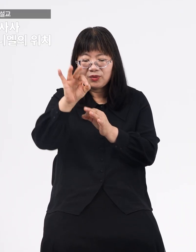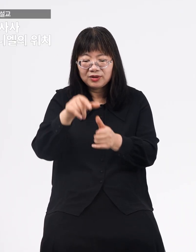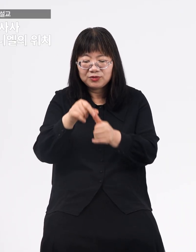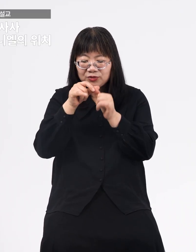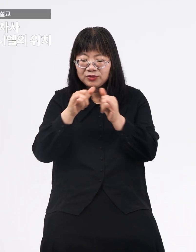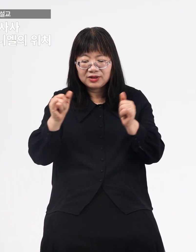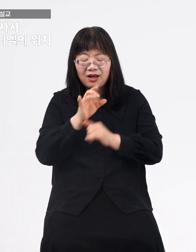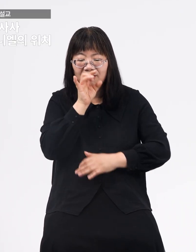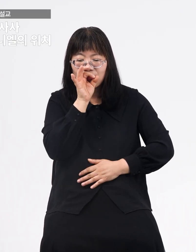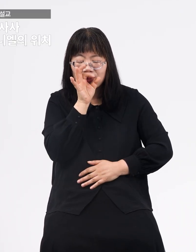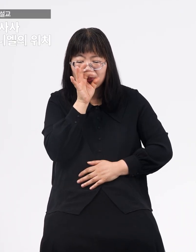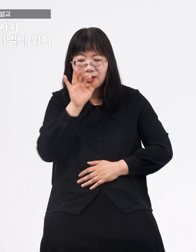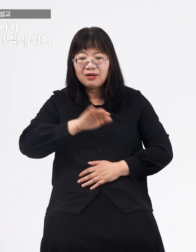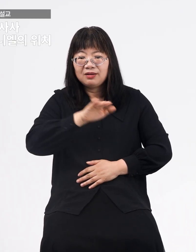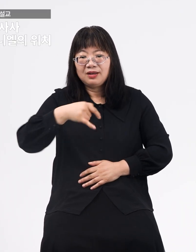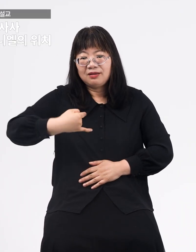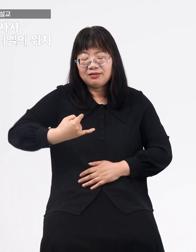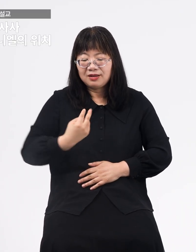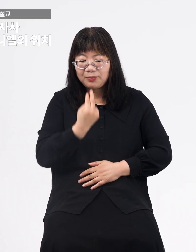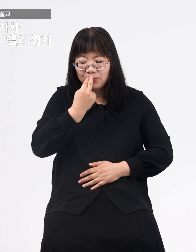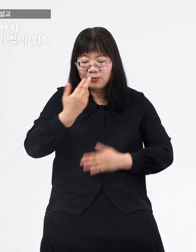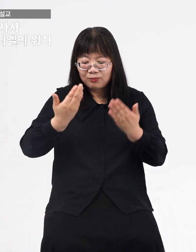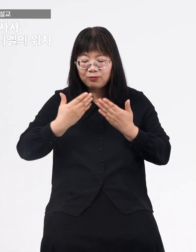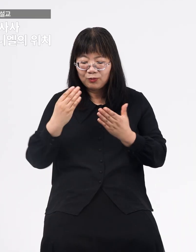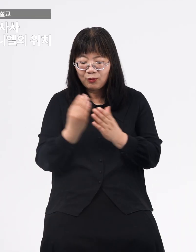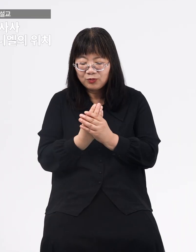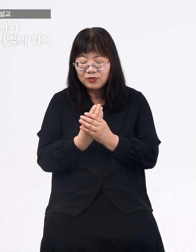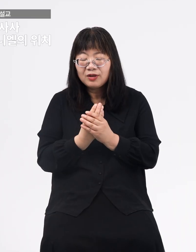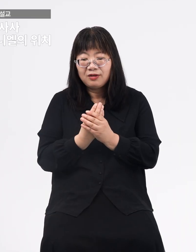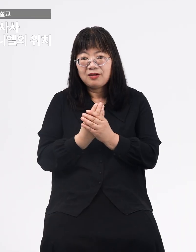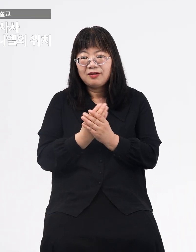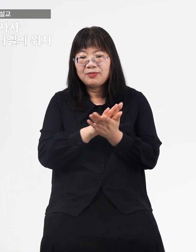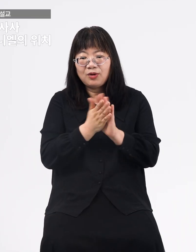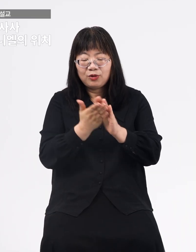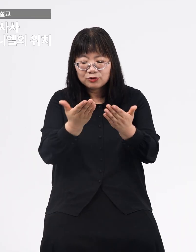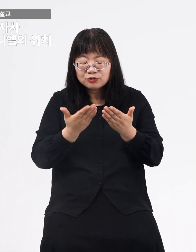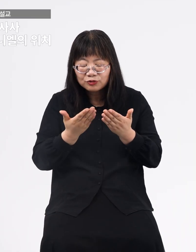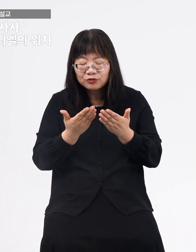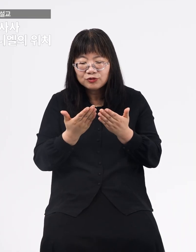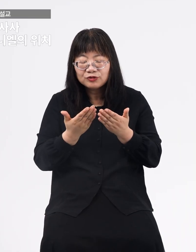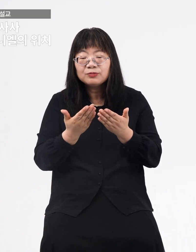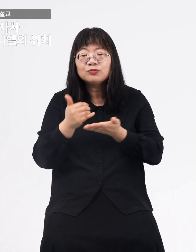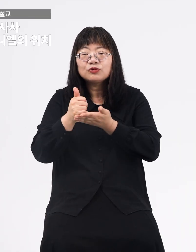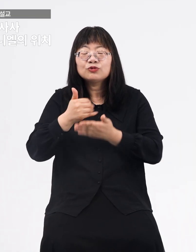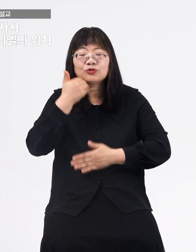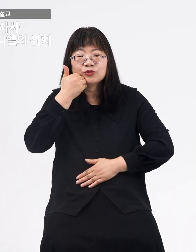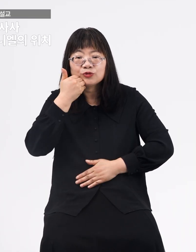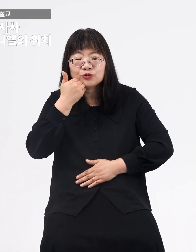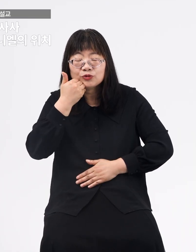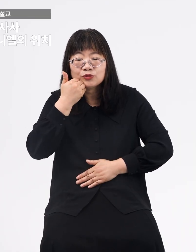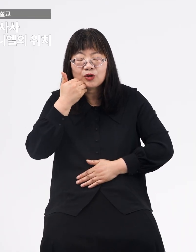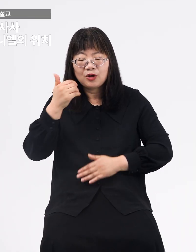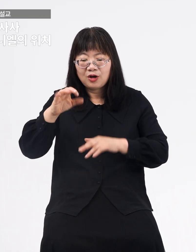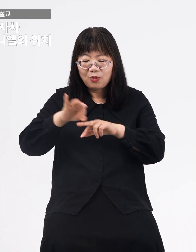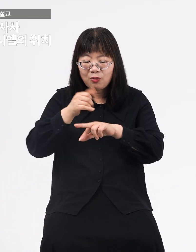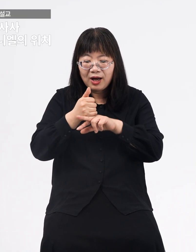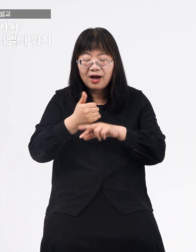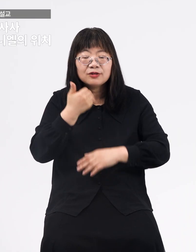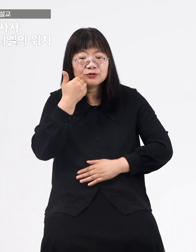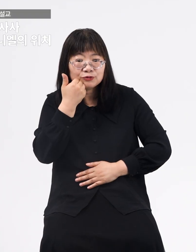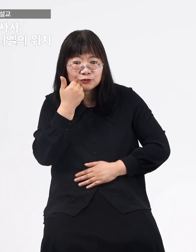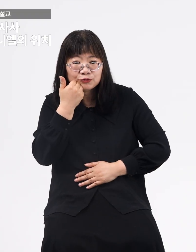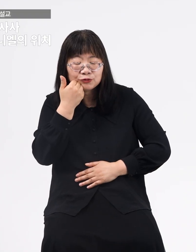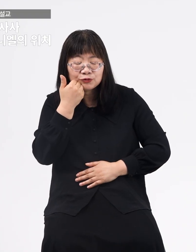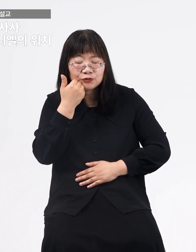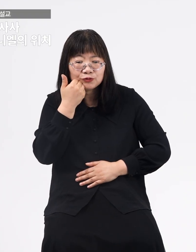없구나. 우리에게 생명을 주시고 온전케 하시는 사사는 누구이시며 온전케 하시는 왕은